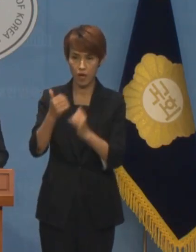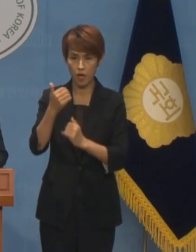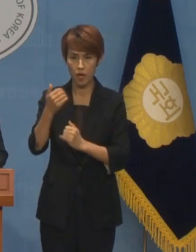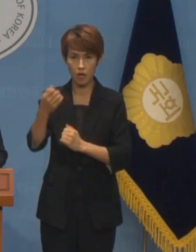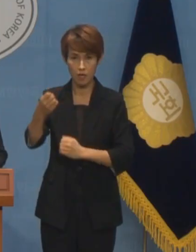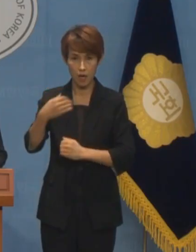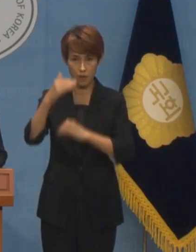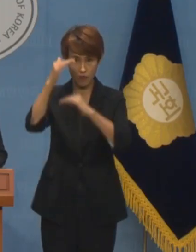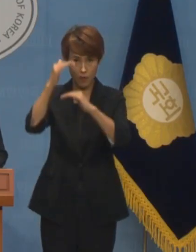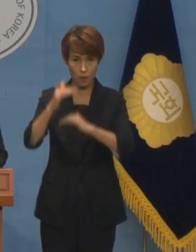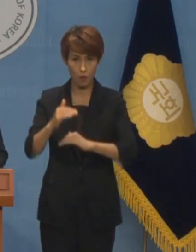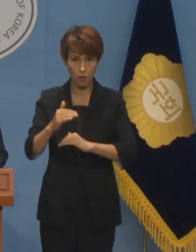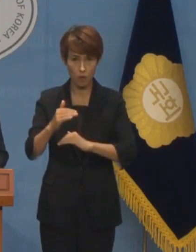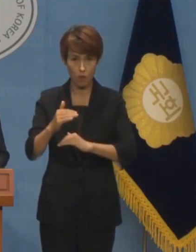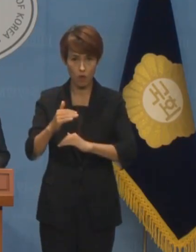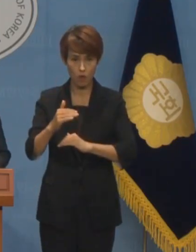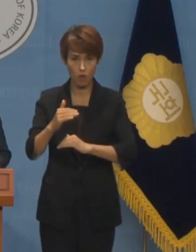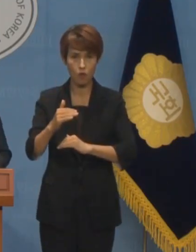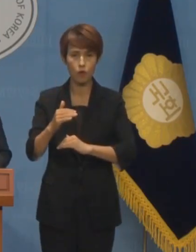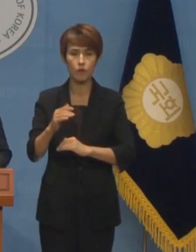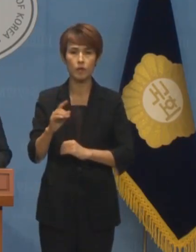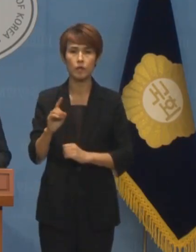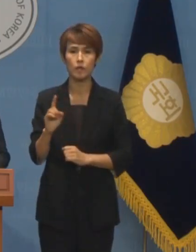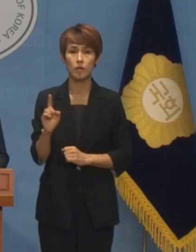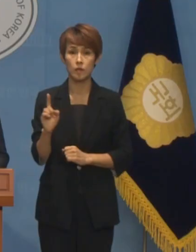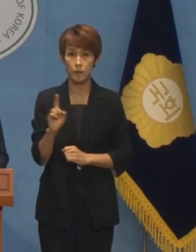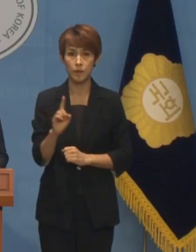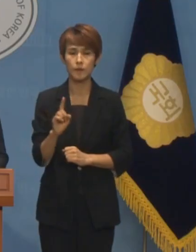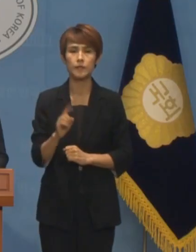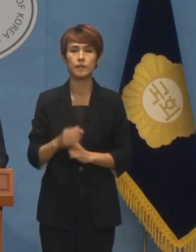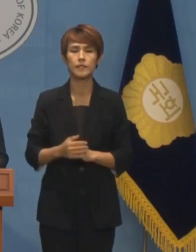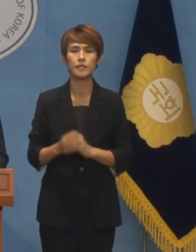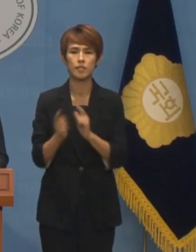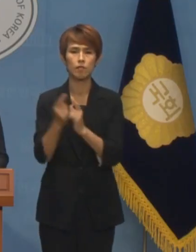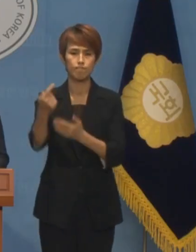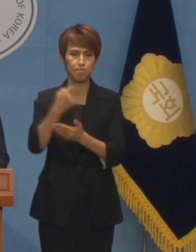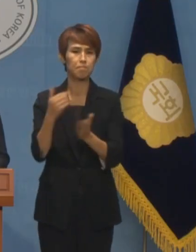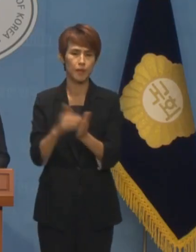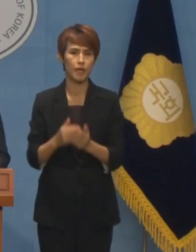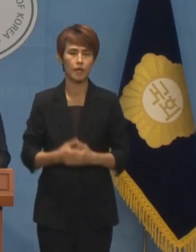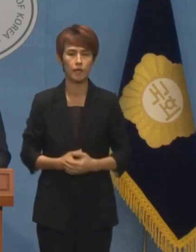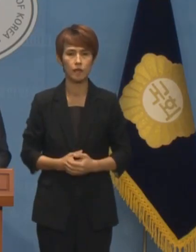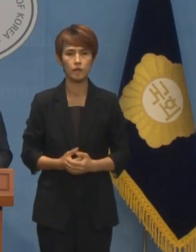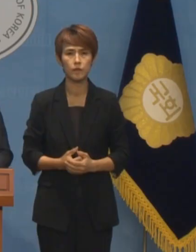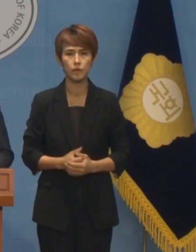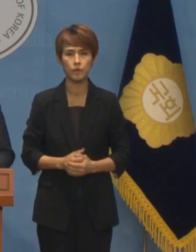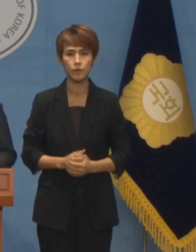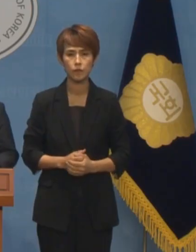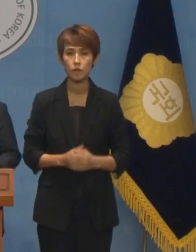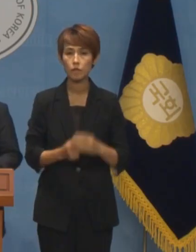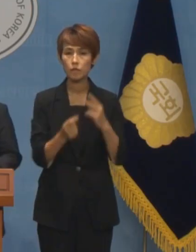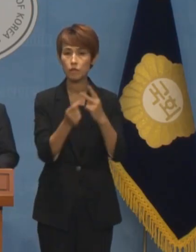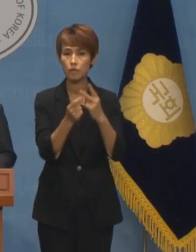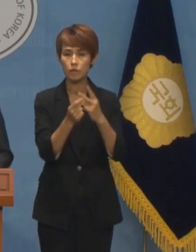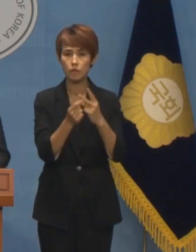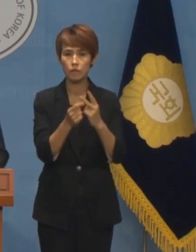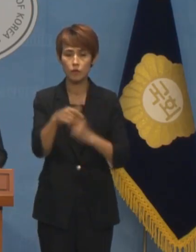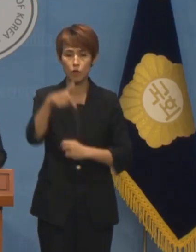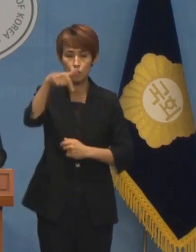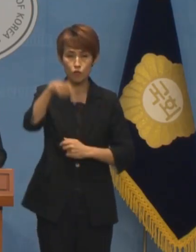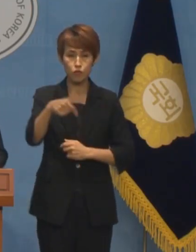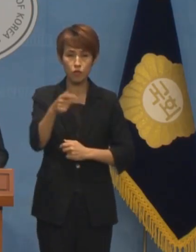정확한 제보를, 이름까지 정확하게 있는 제보를 직접 받았다는 말씀을 드립니다. 두 번째는